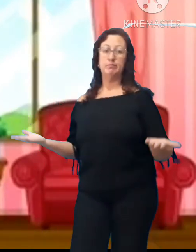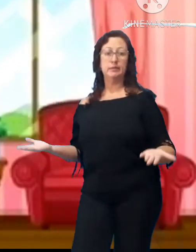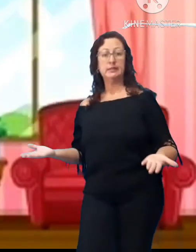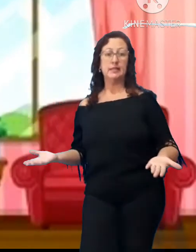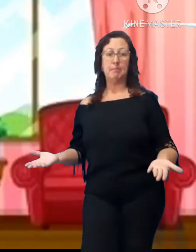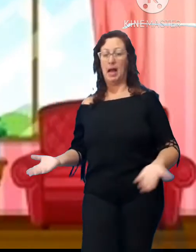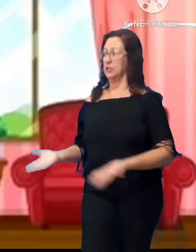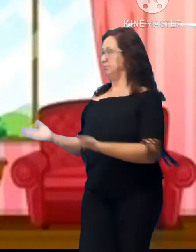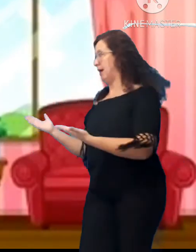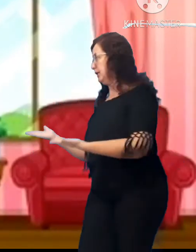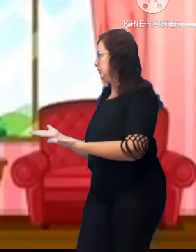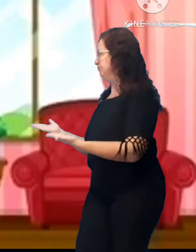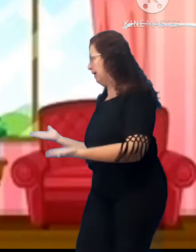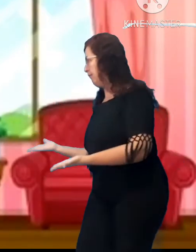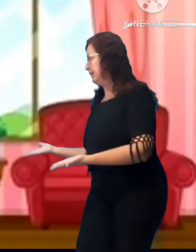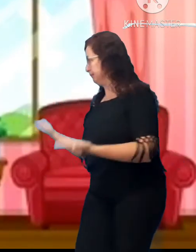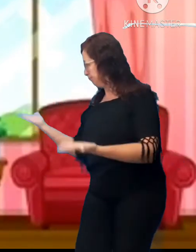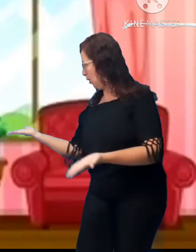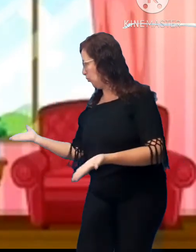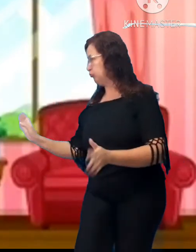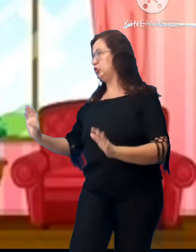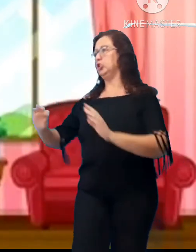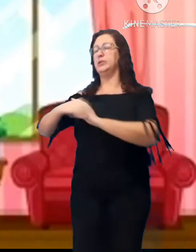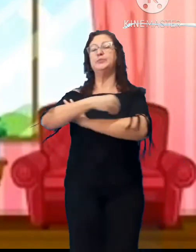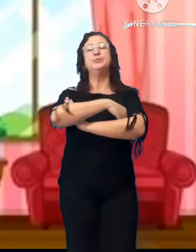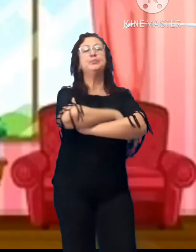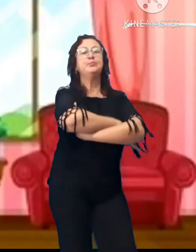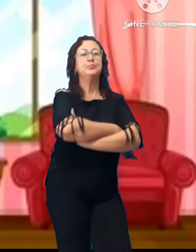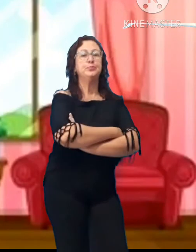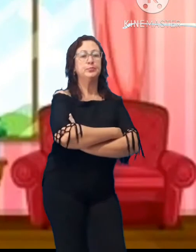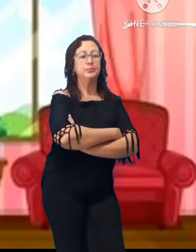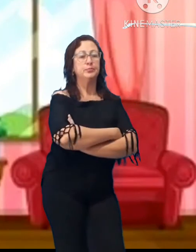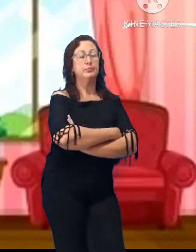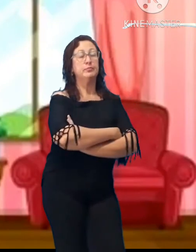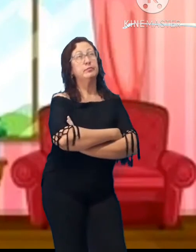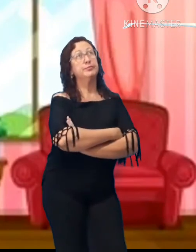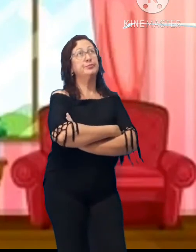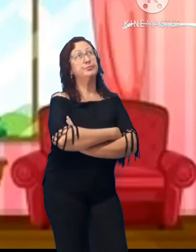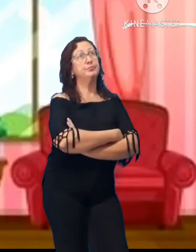Ora, quem é que bate, bate e não me responde?